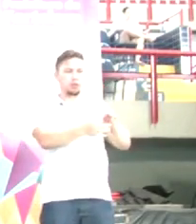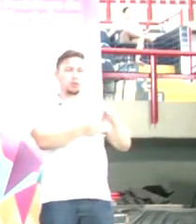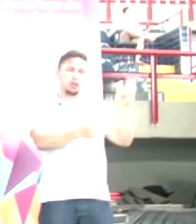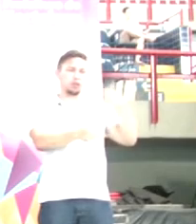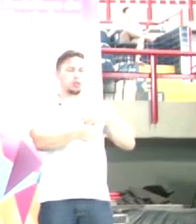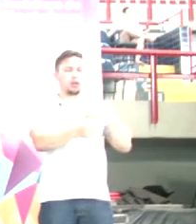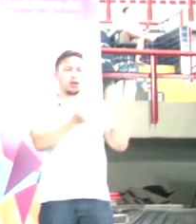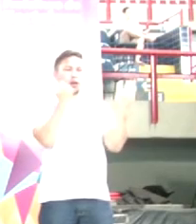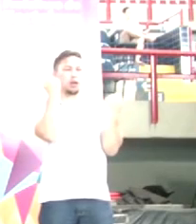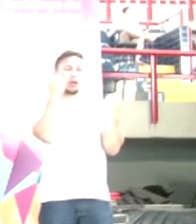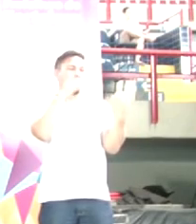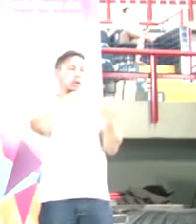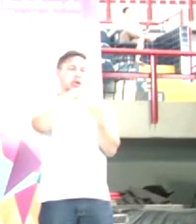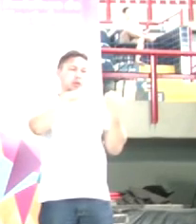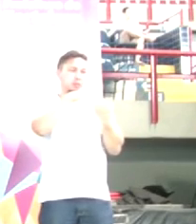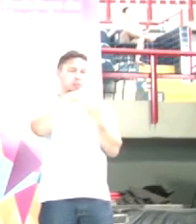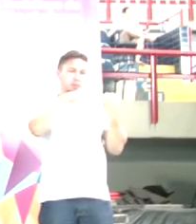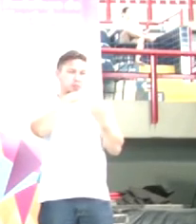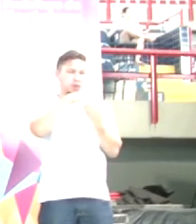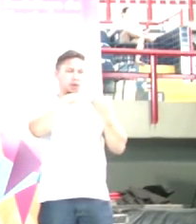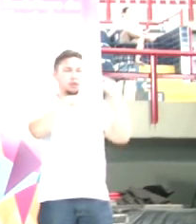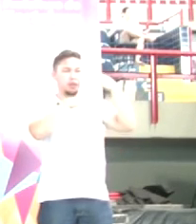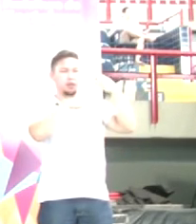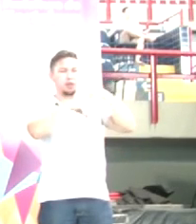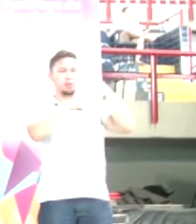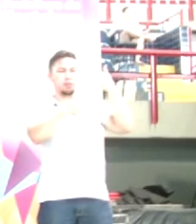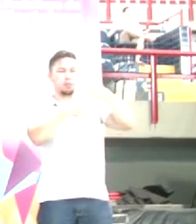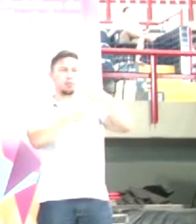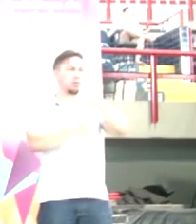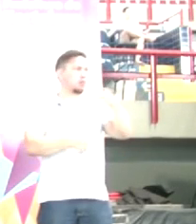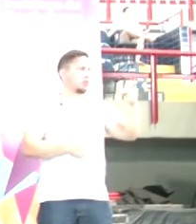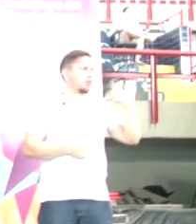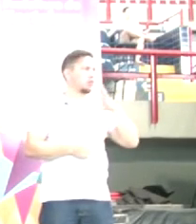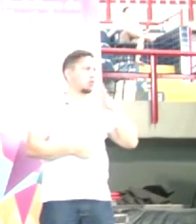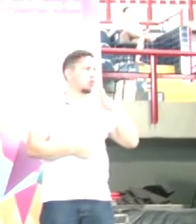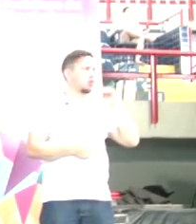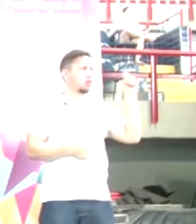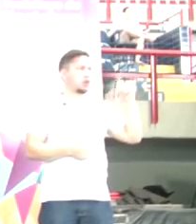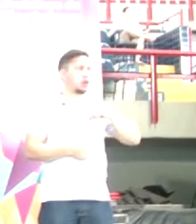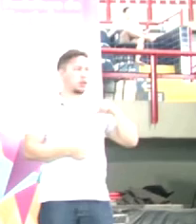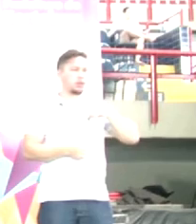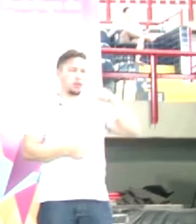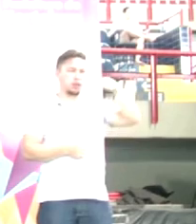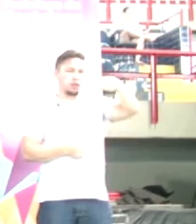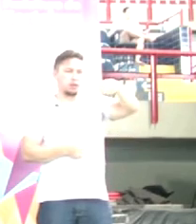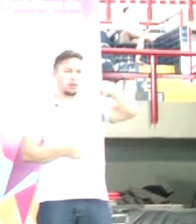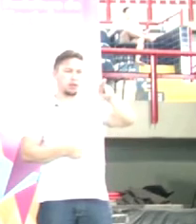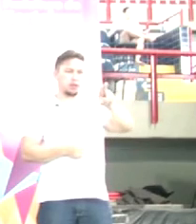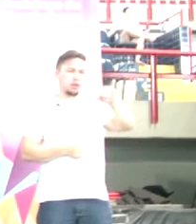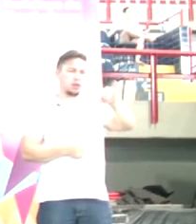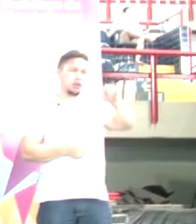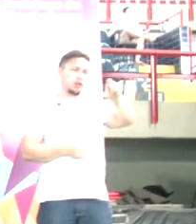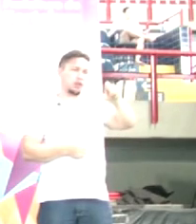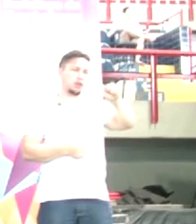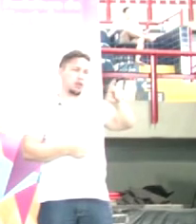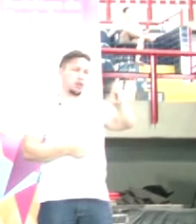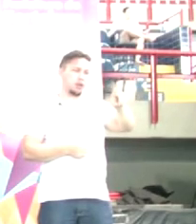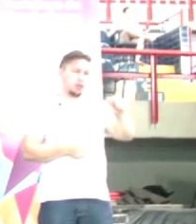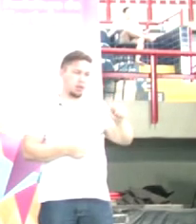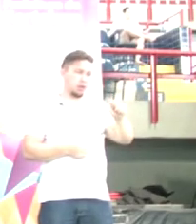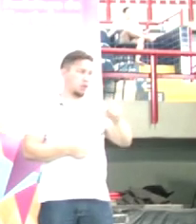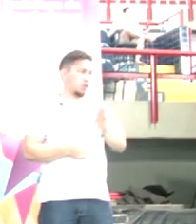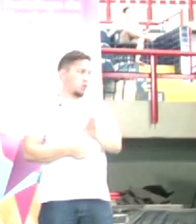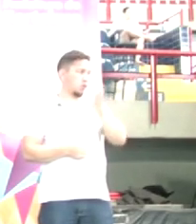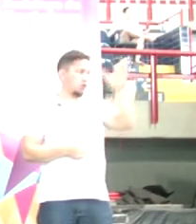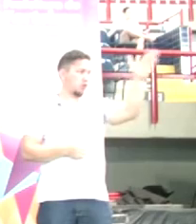Petrobras, eu não sei se aqui alguém é de Quixadá, naquela região do Sertão Central, mas quando você vai para